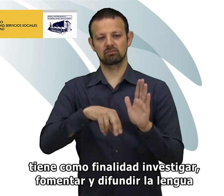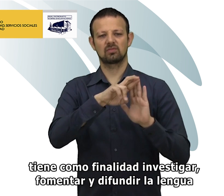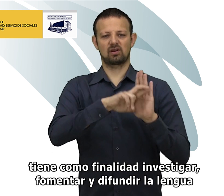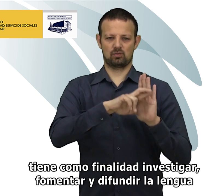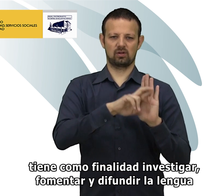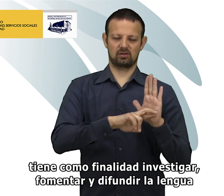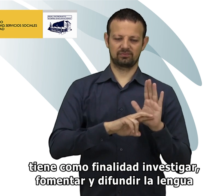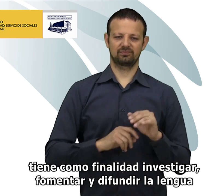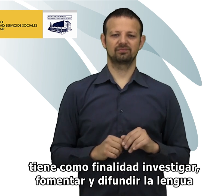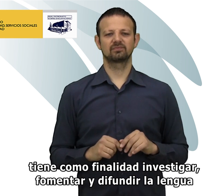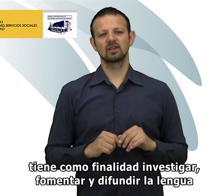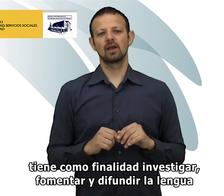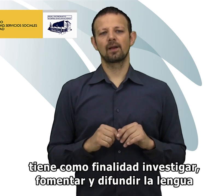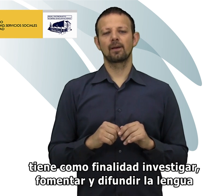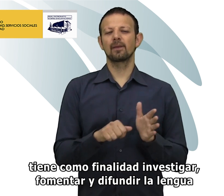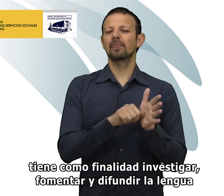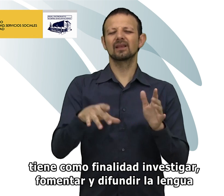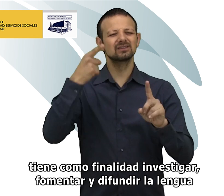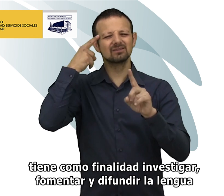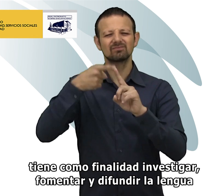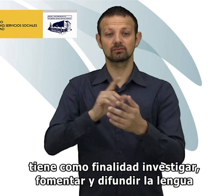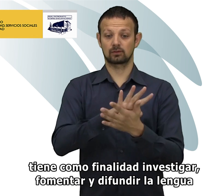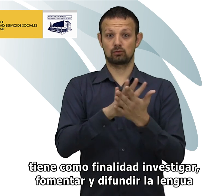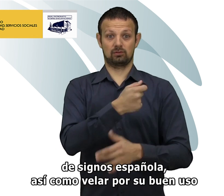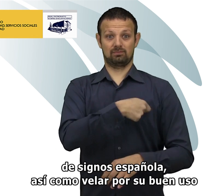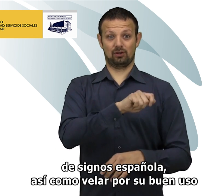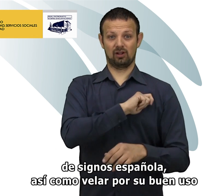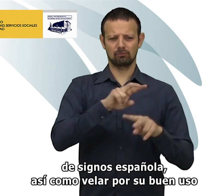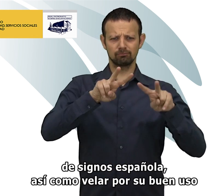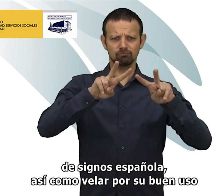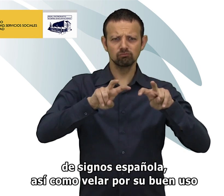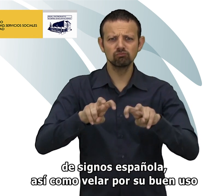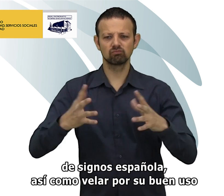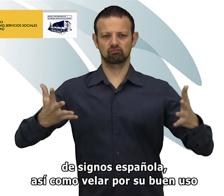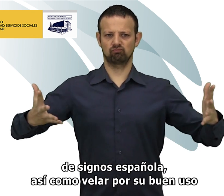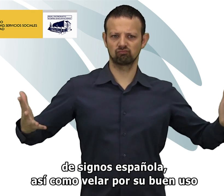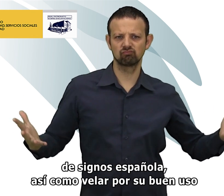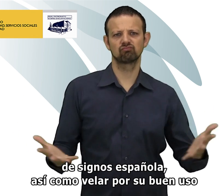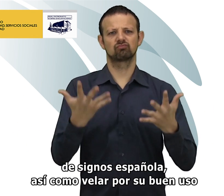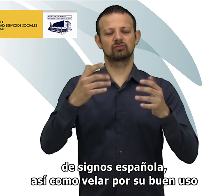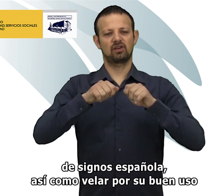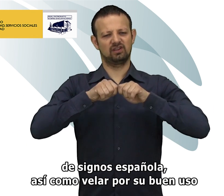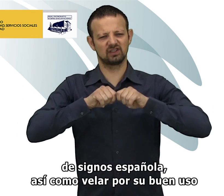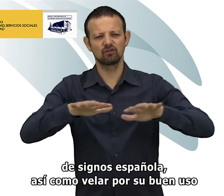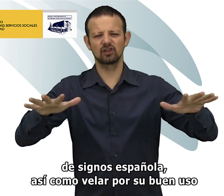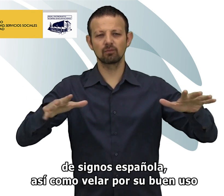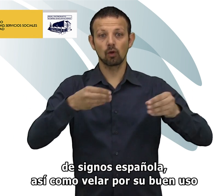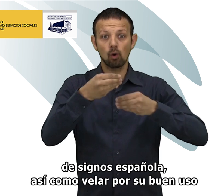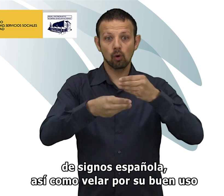sordociegas. Tiene como finalidad investigar, fomentar y difundir la lengua de signos española, así como velar por su buen